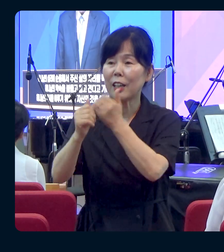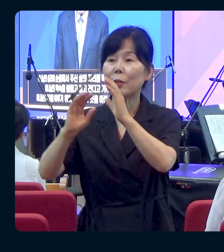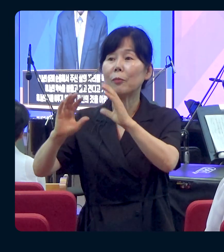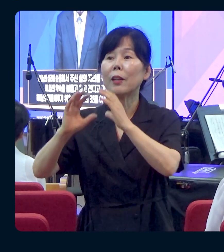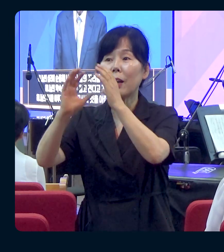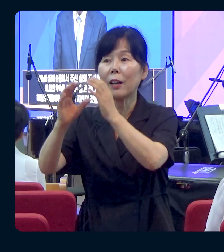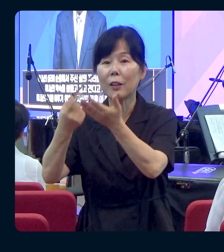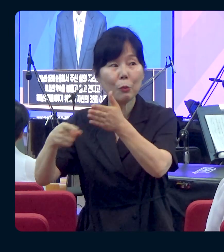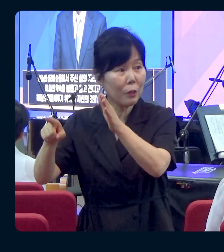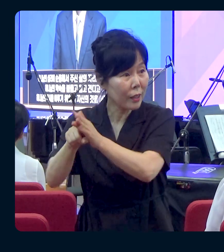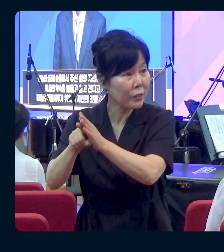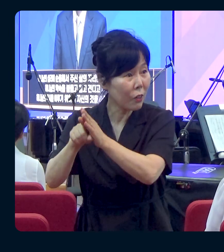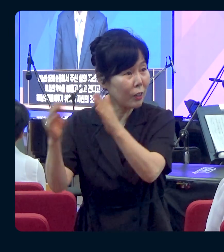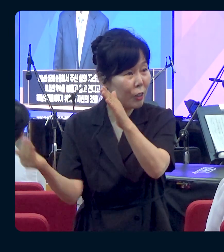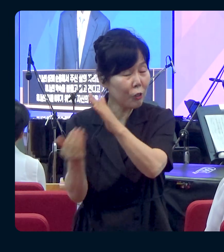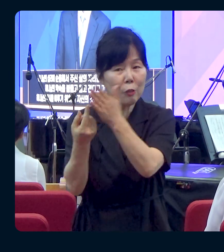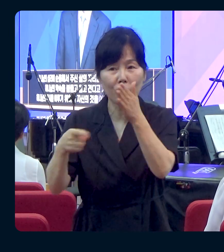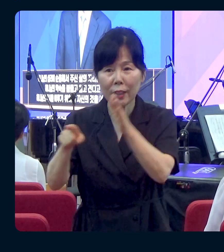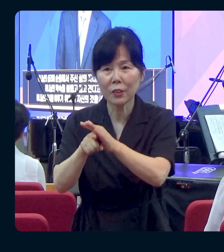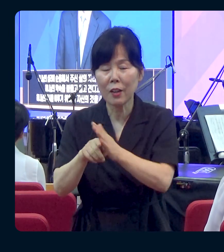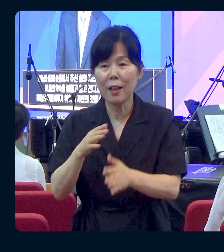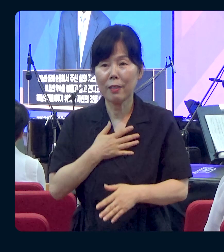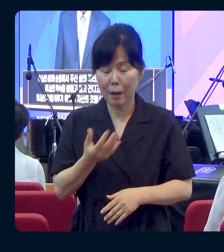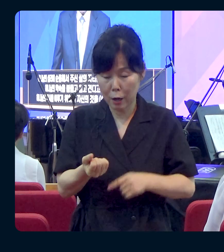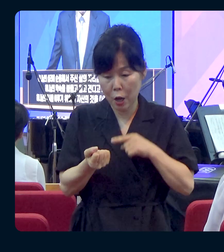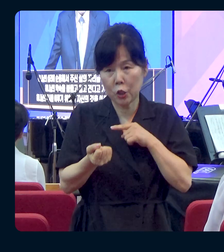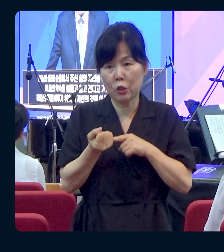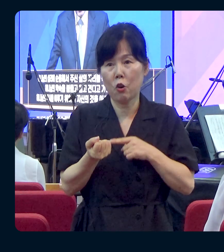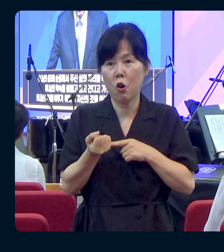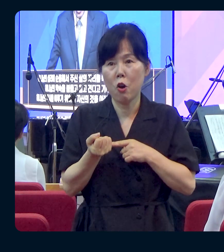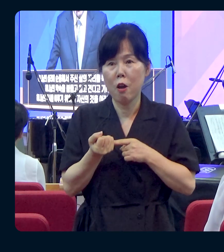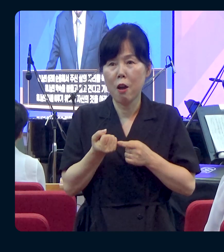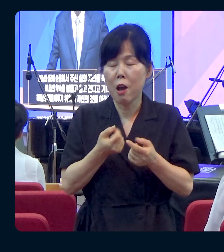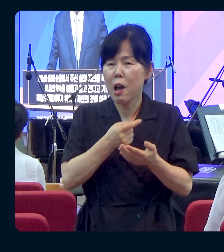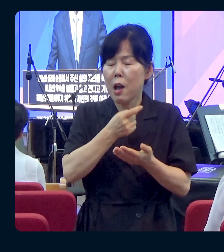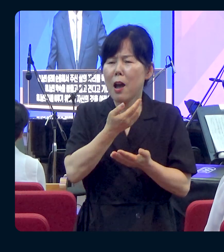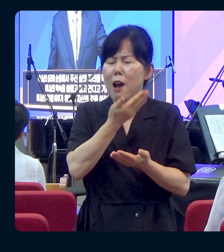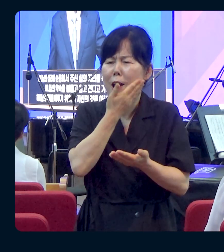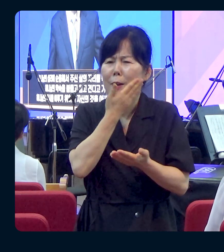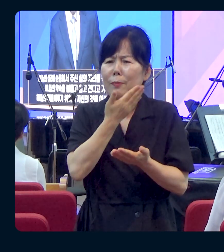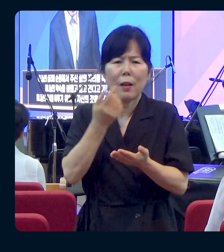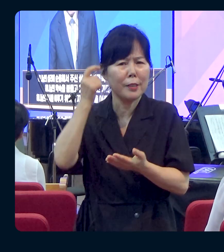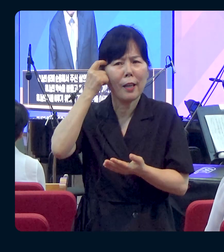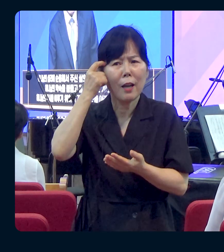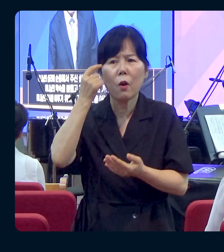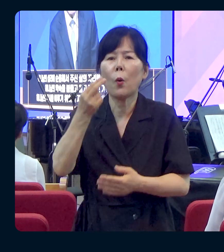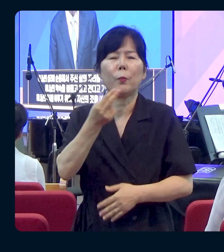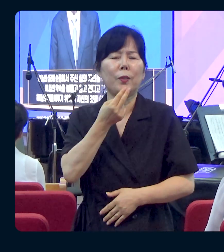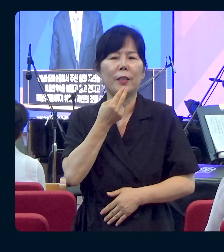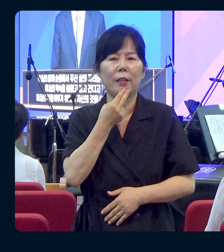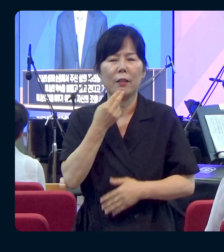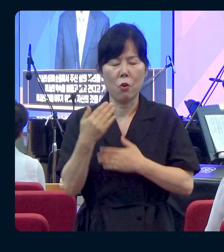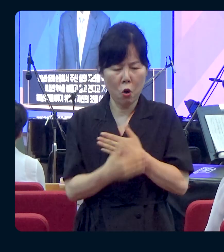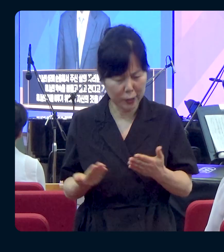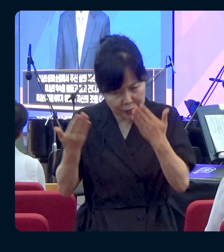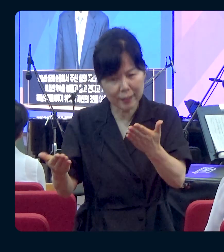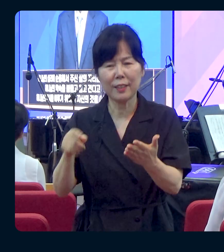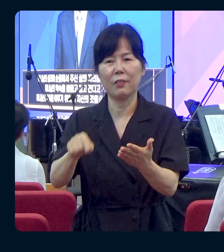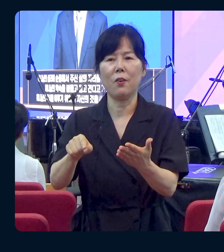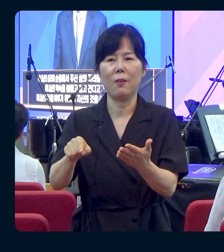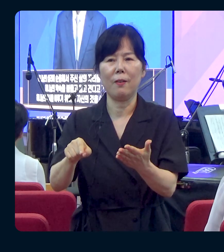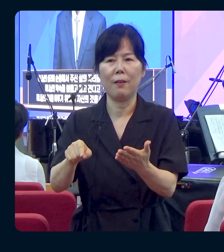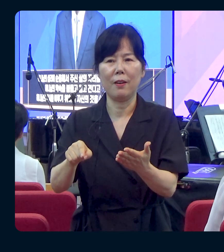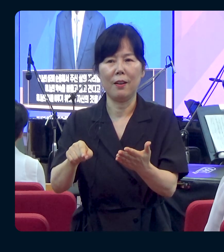그리고 하나님의 역사를 이루기 위하여 자신의 것을 아낌없이 헌신하는 것, 하나님의 역사를 이루기